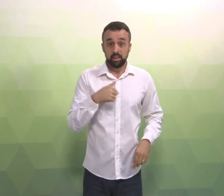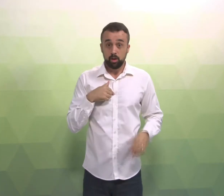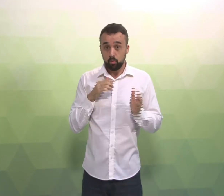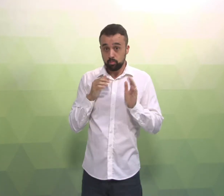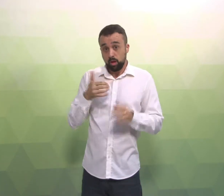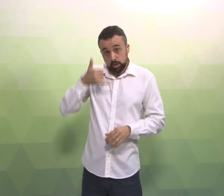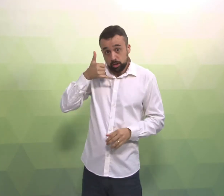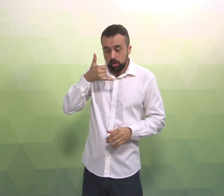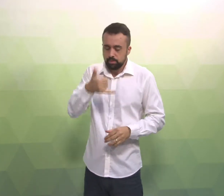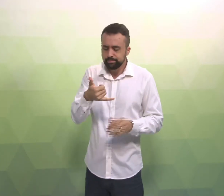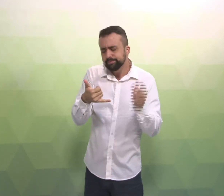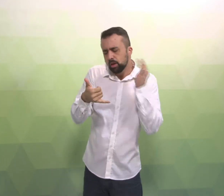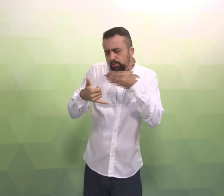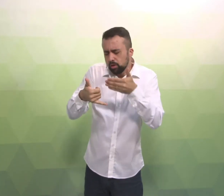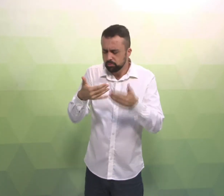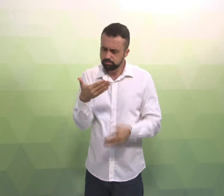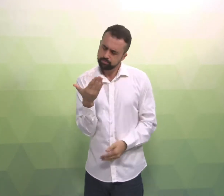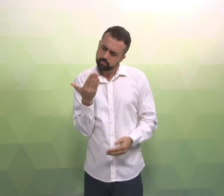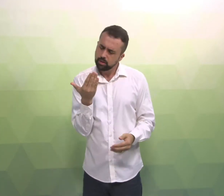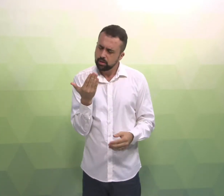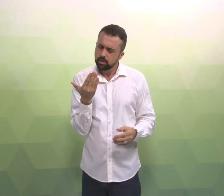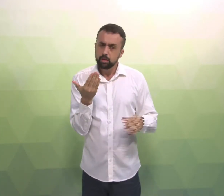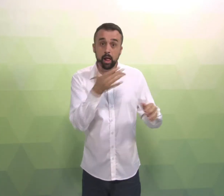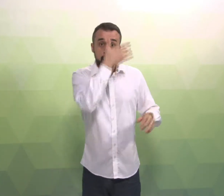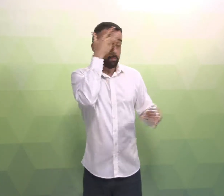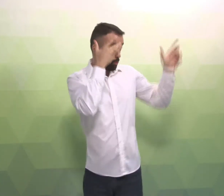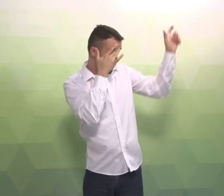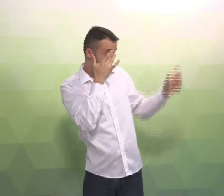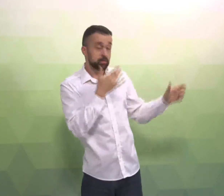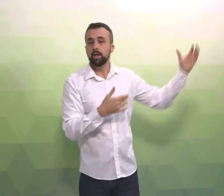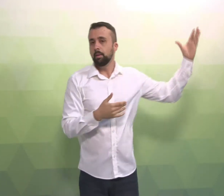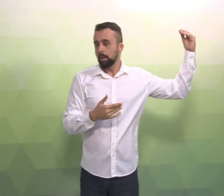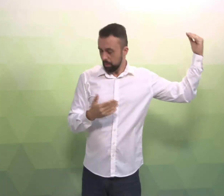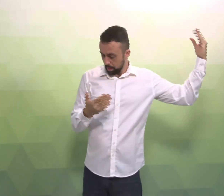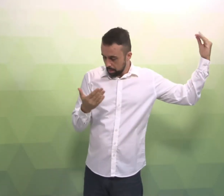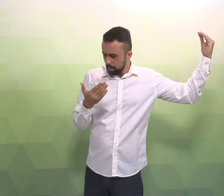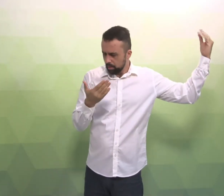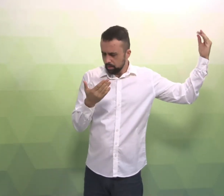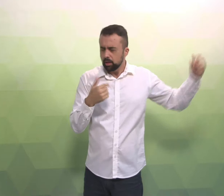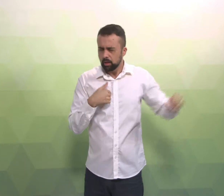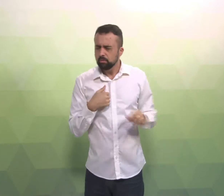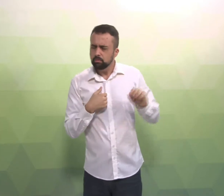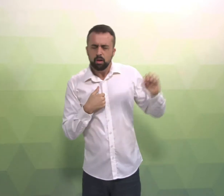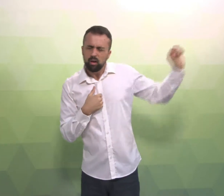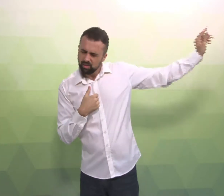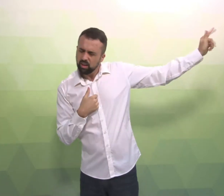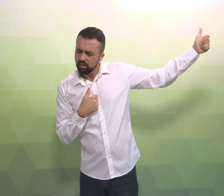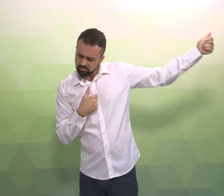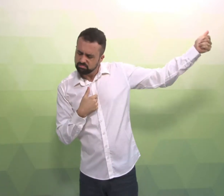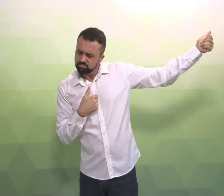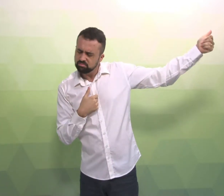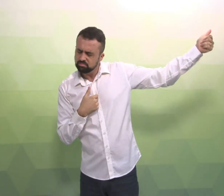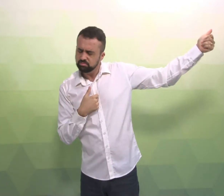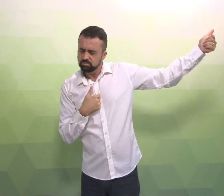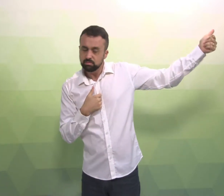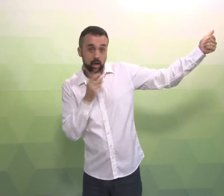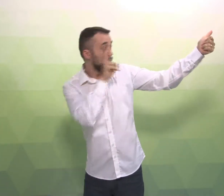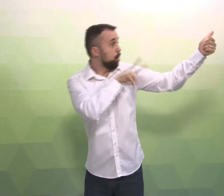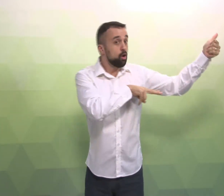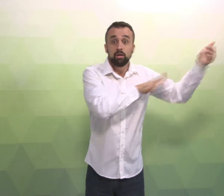ouve, mas não olha. Exemplo, estou focado no meu celular e a pessoa está falando e eu só confirmo, sem contato